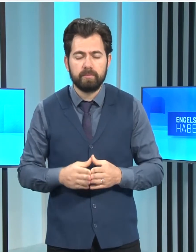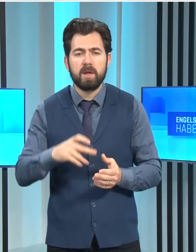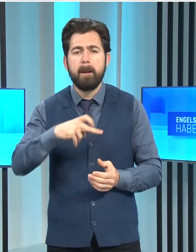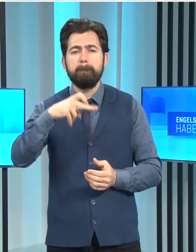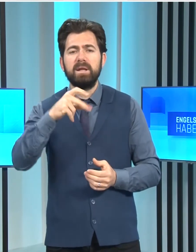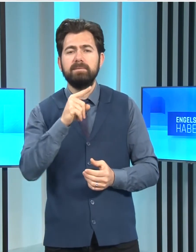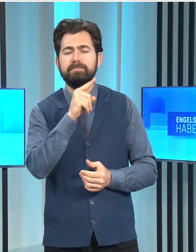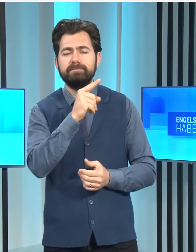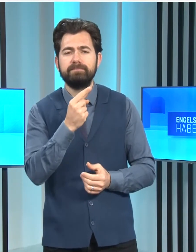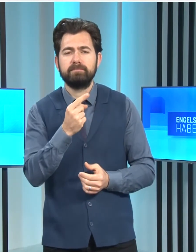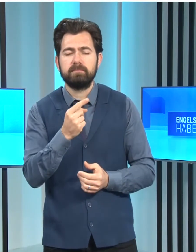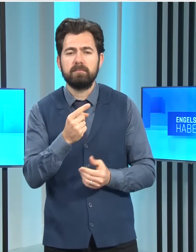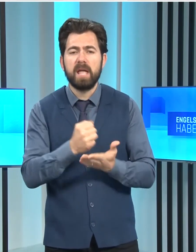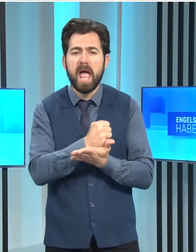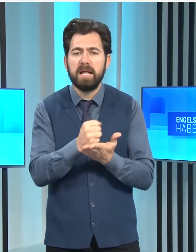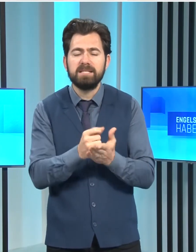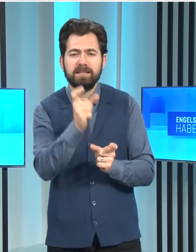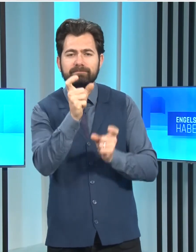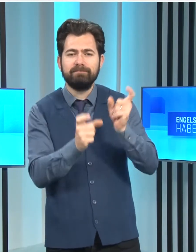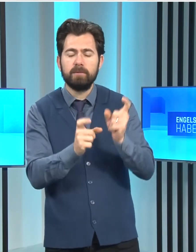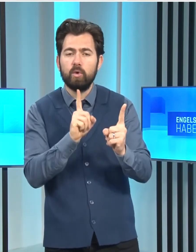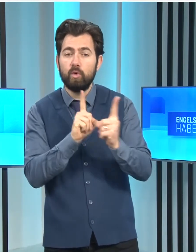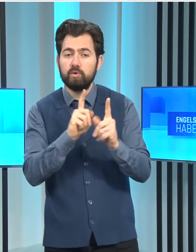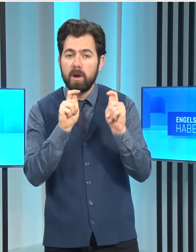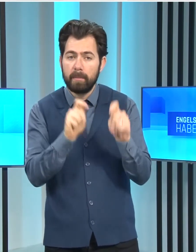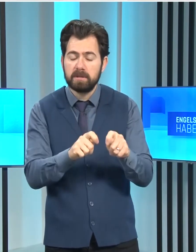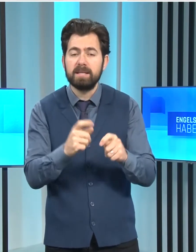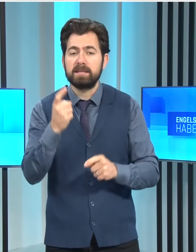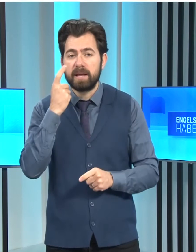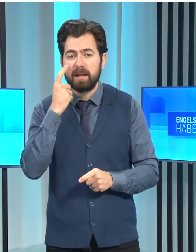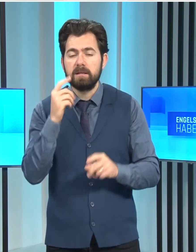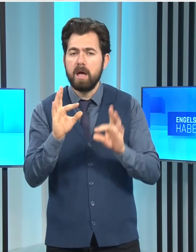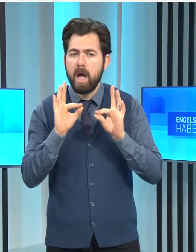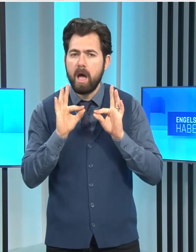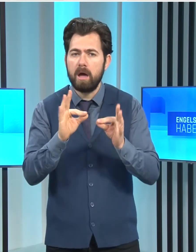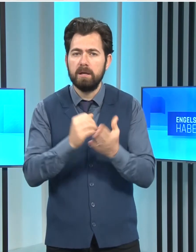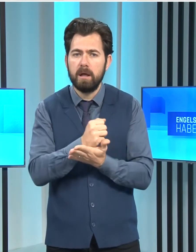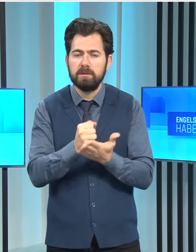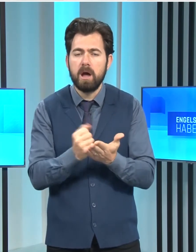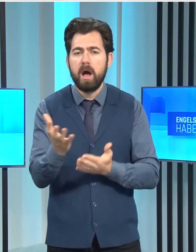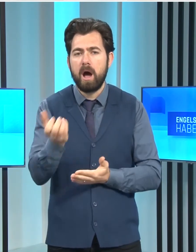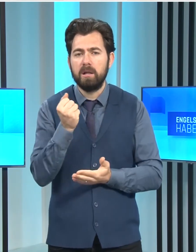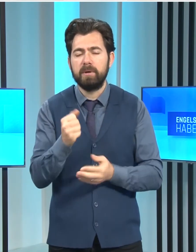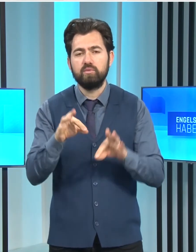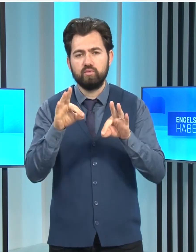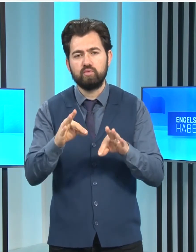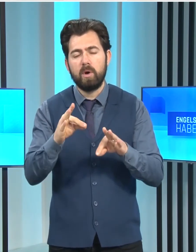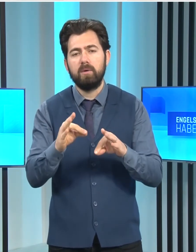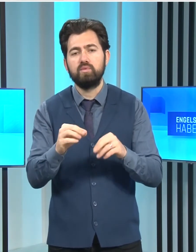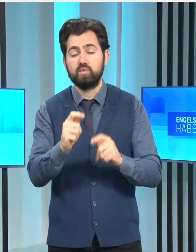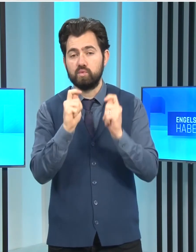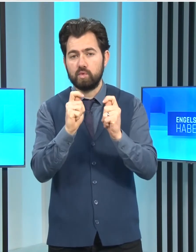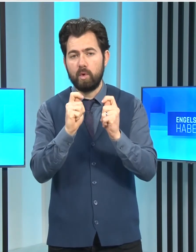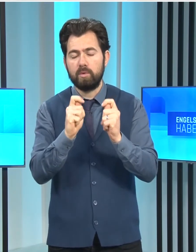Pilli, eczacılarla görüşeceğiz. Devletin her ilacı alabilmesi artık zor.